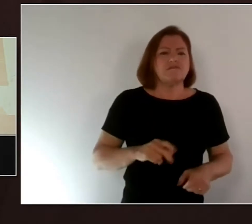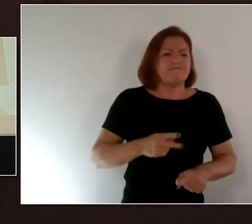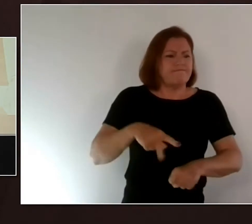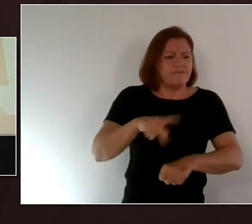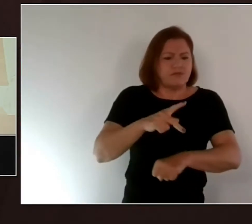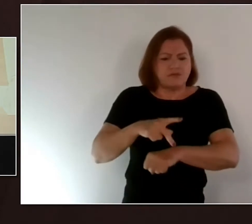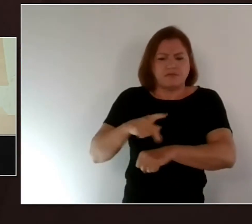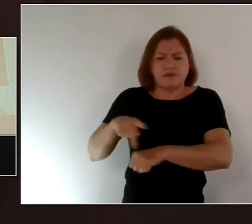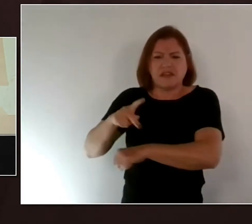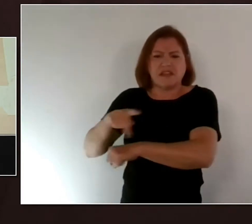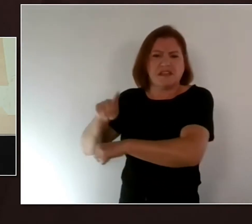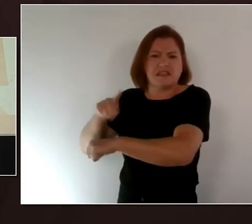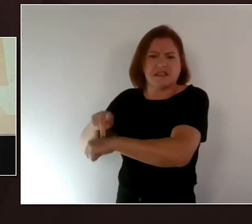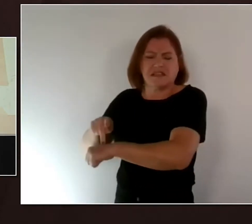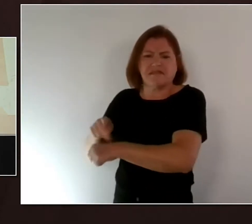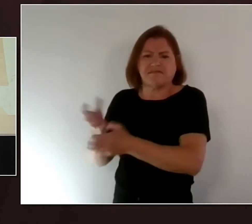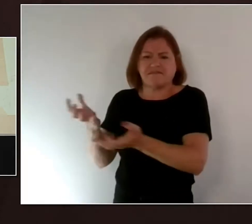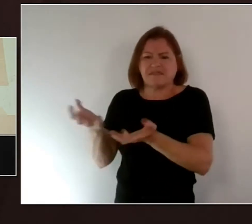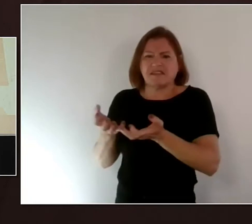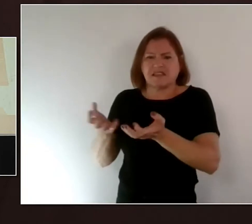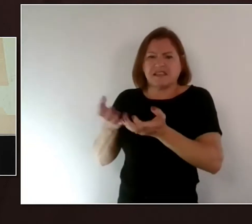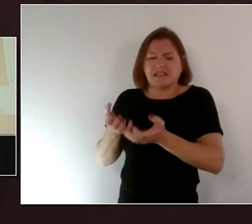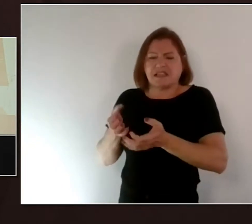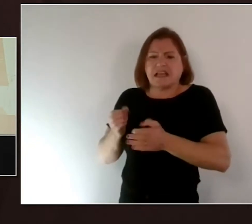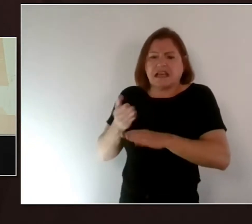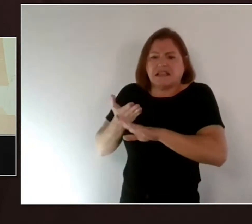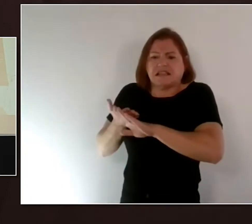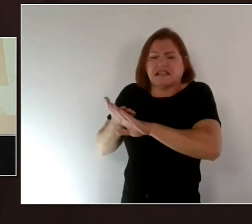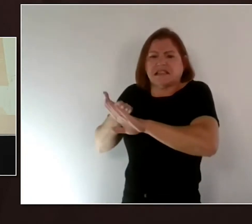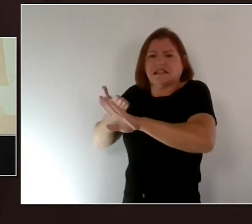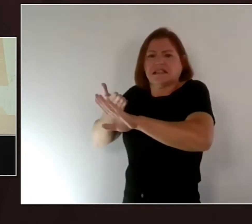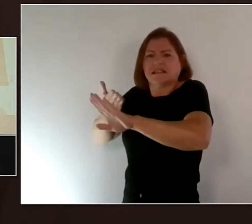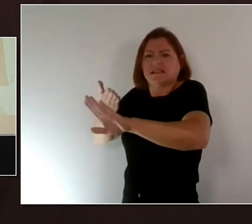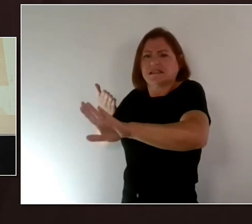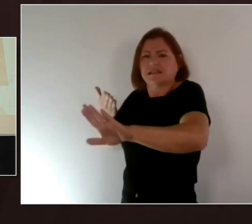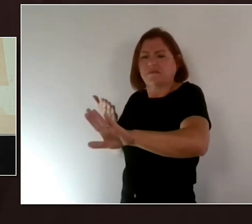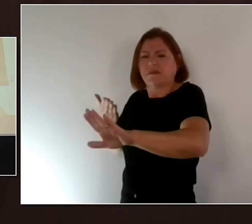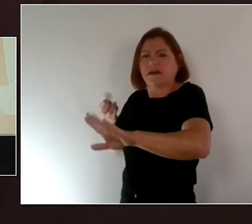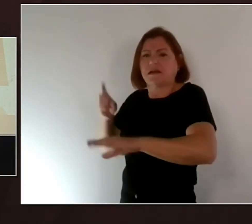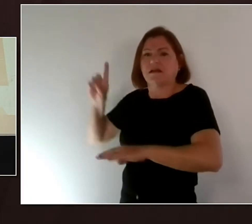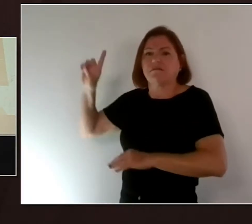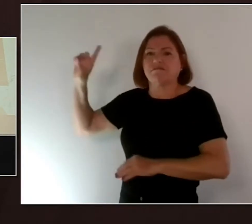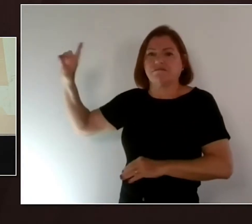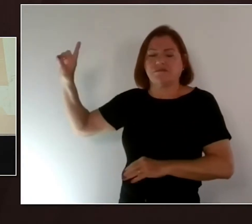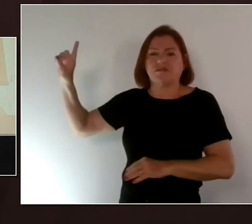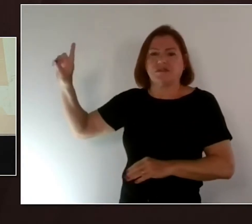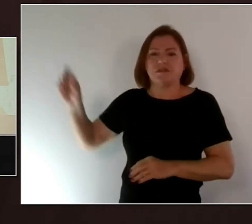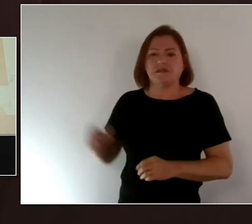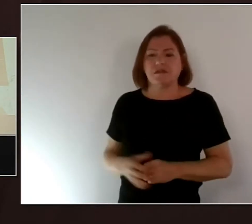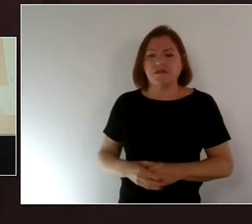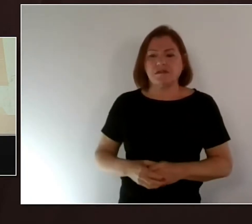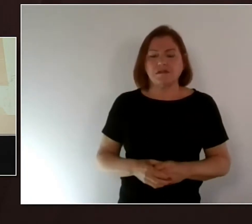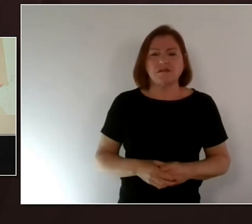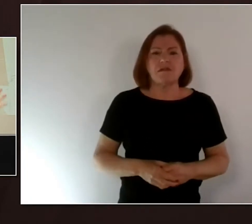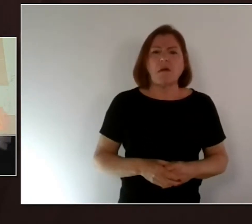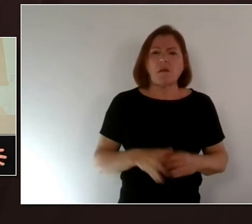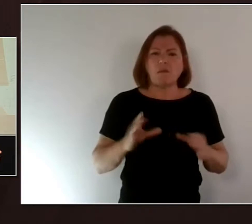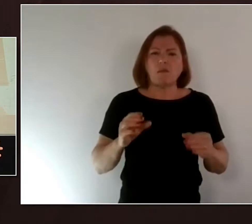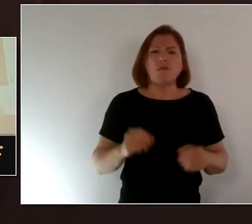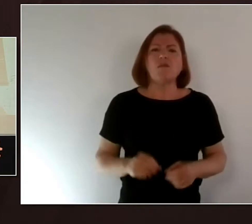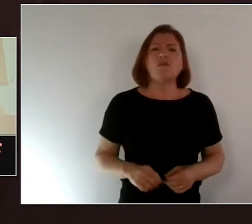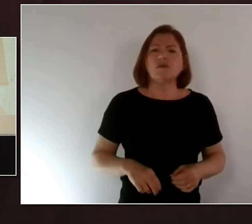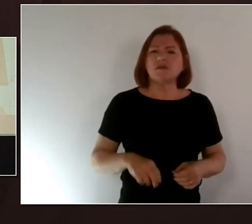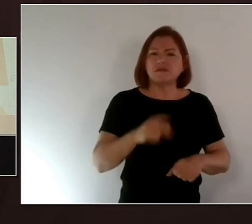de qualquer laço com Deus, né? Em muitos países democráticos, em nome de um Estado